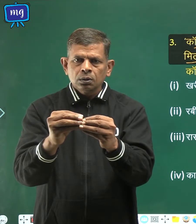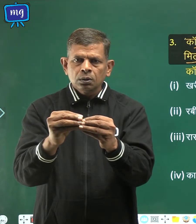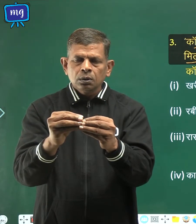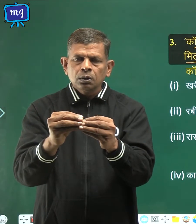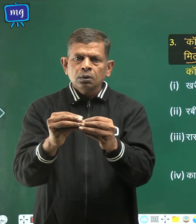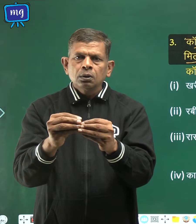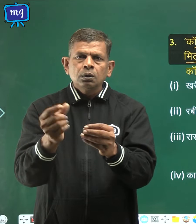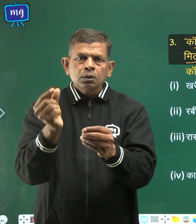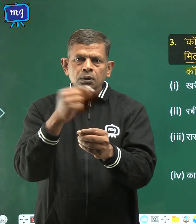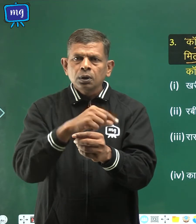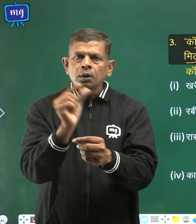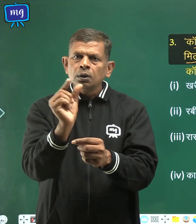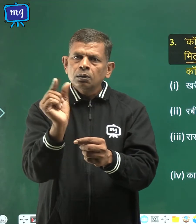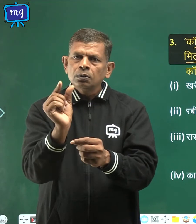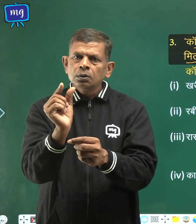दिए गए शब्दों से